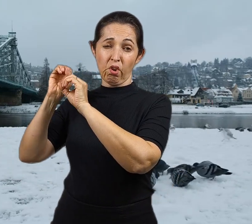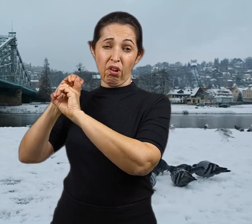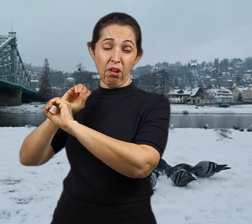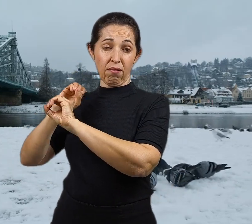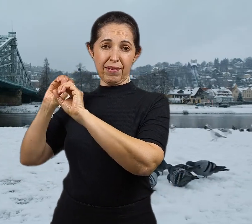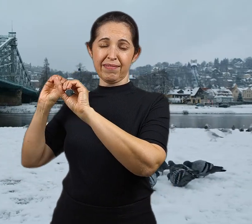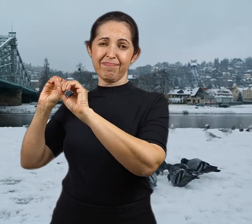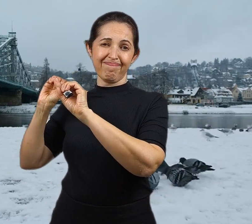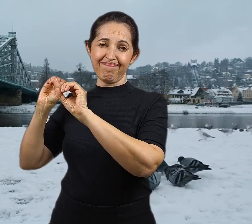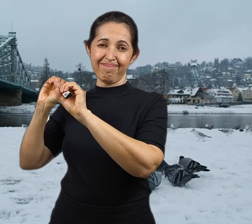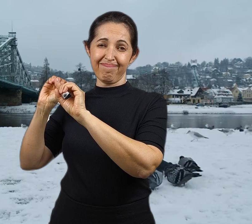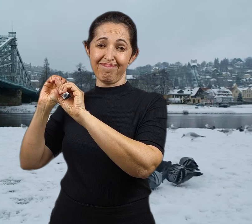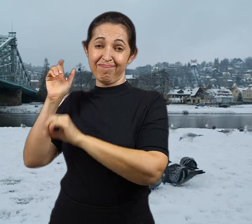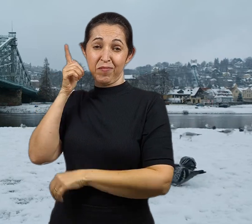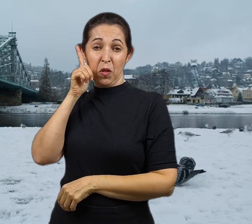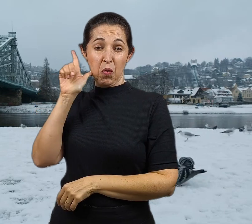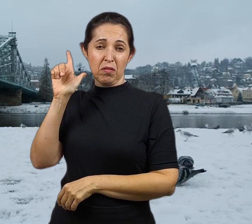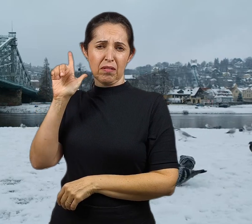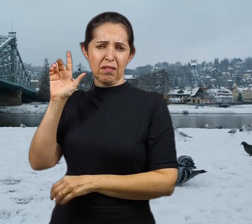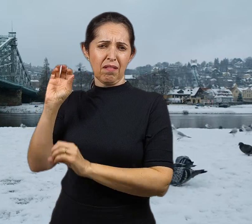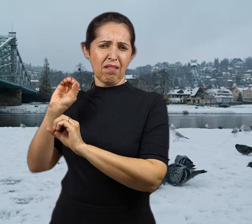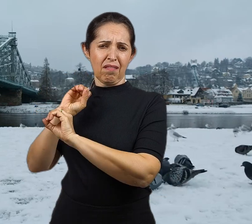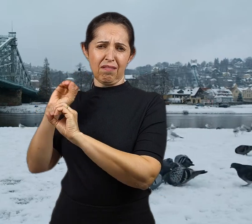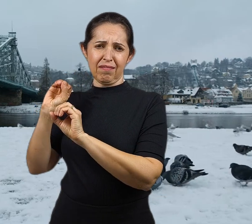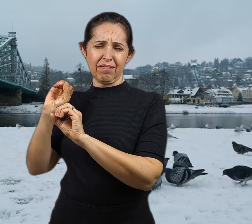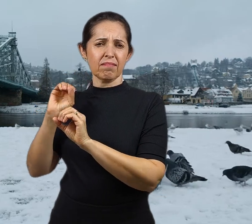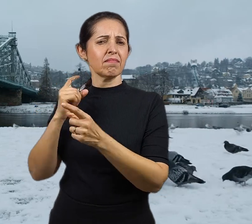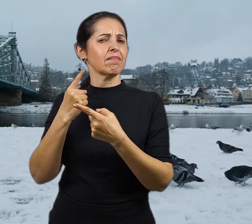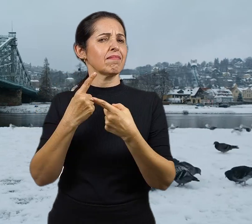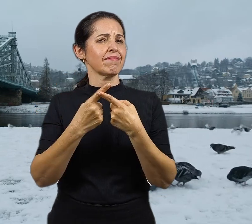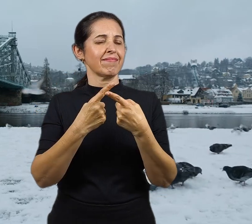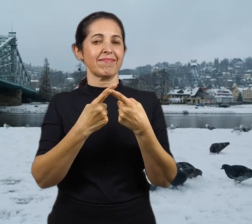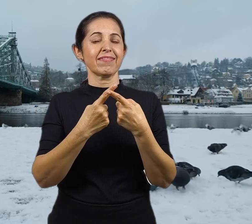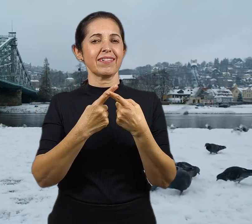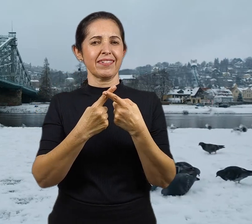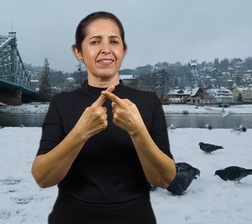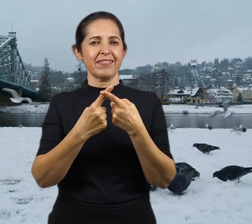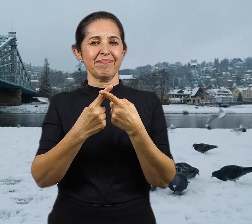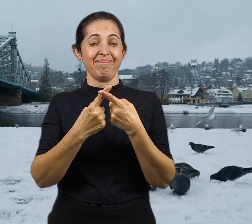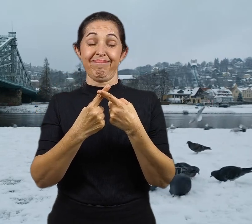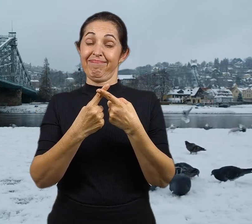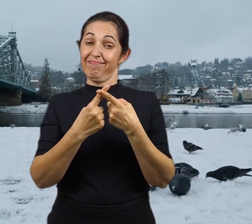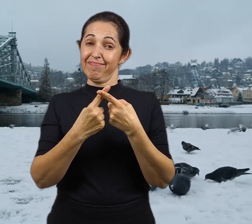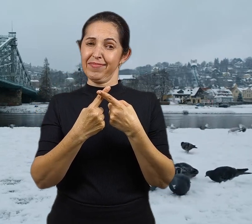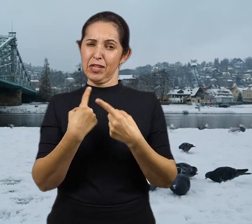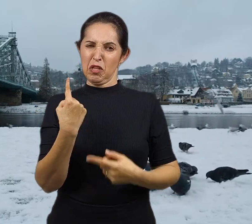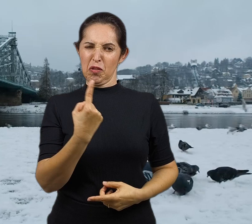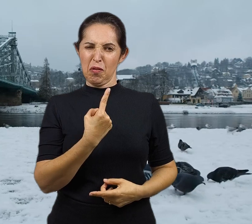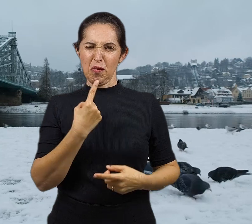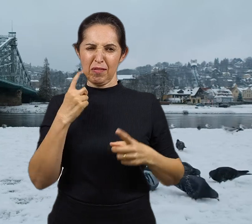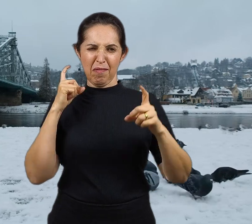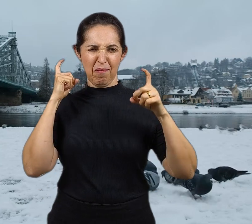isso, meus irmãos? Porque nós não focamos, a nossa preocupação é muito grande com o dia a dia, com o